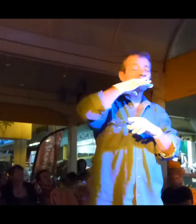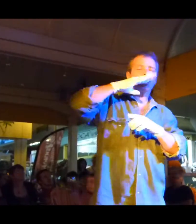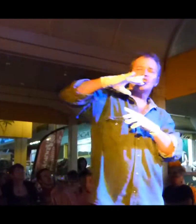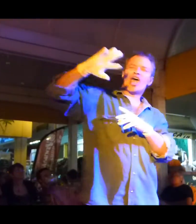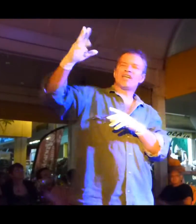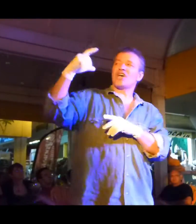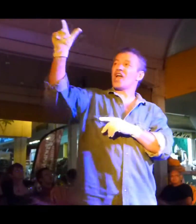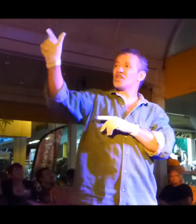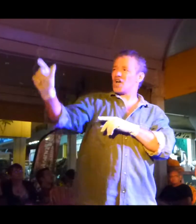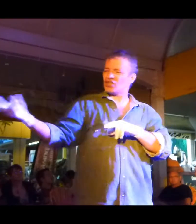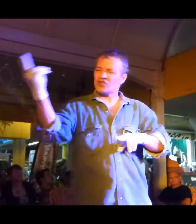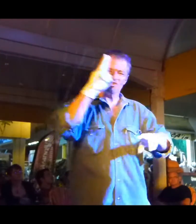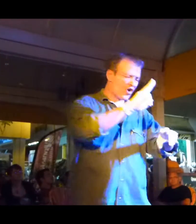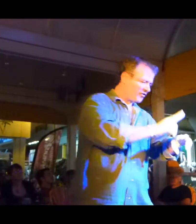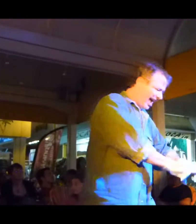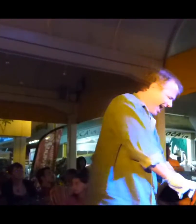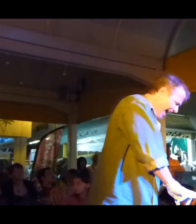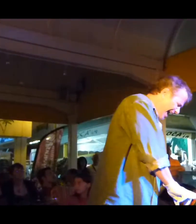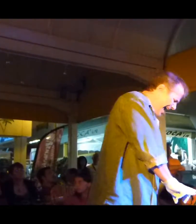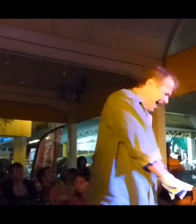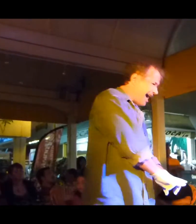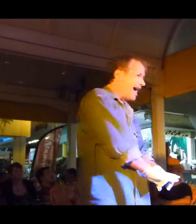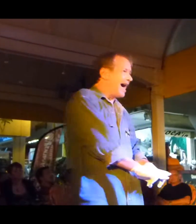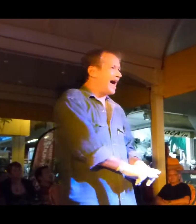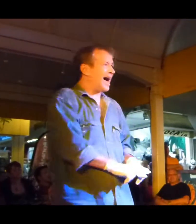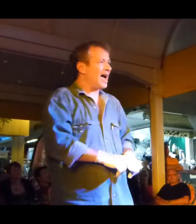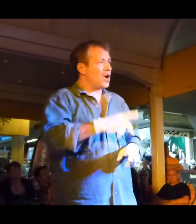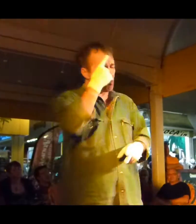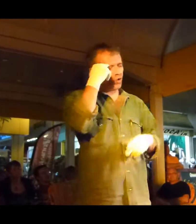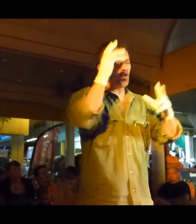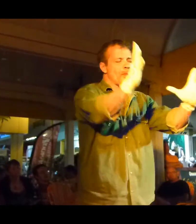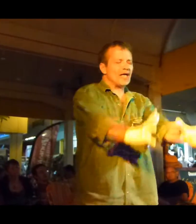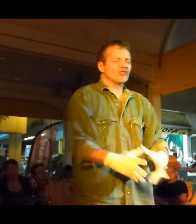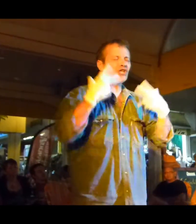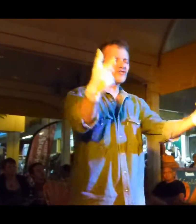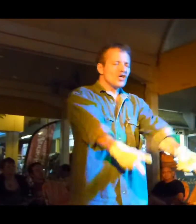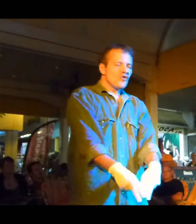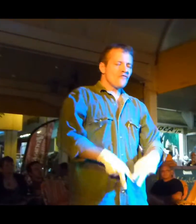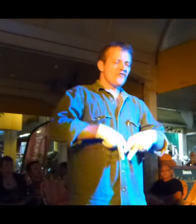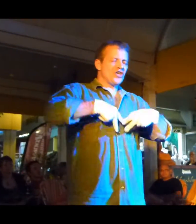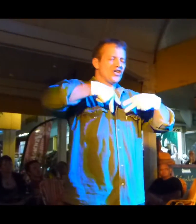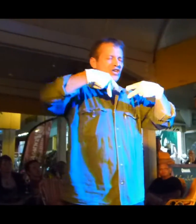enlit. Chanter quelqu'un qui s'en va pour ne pas